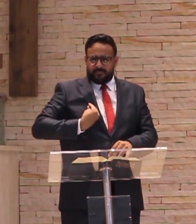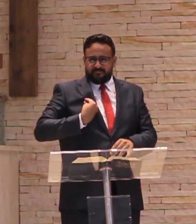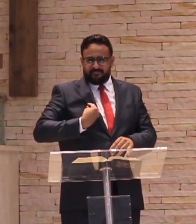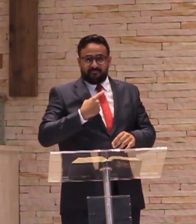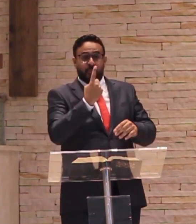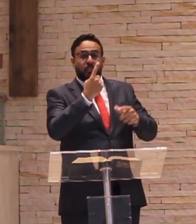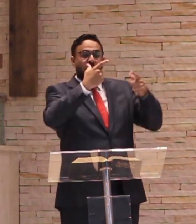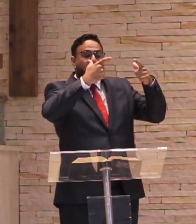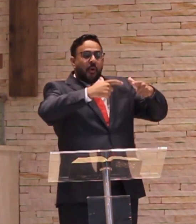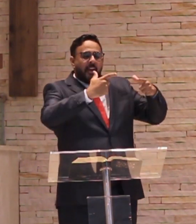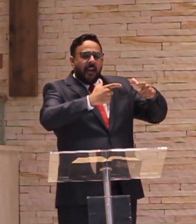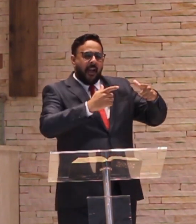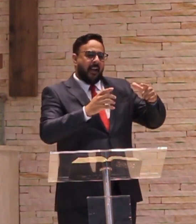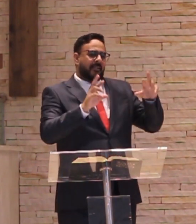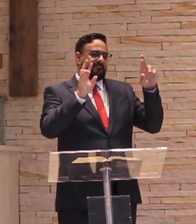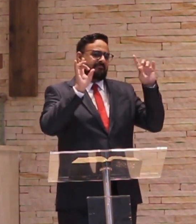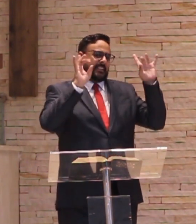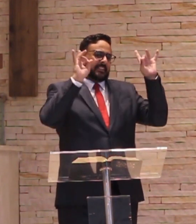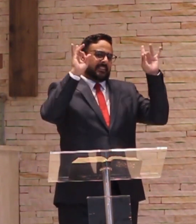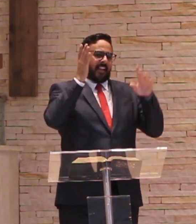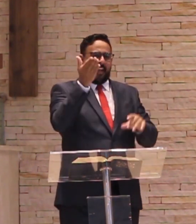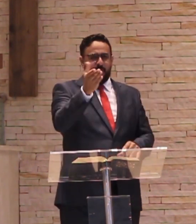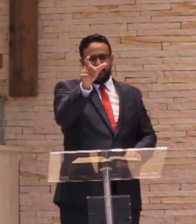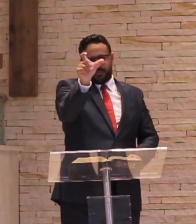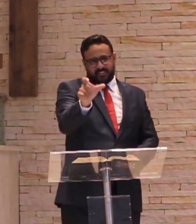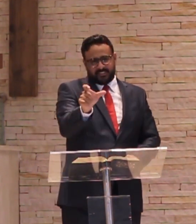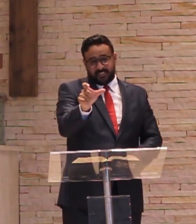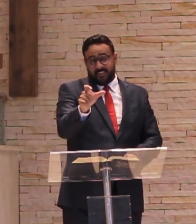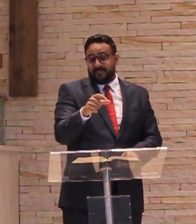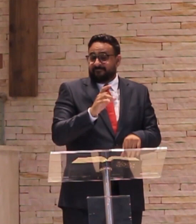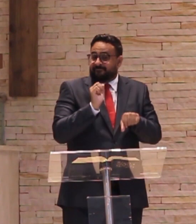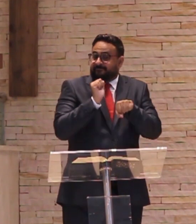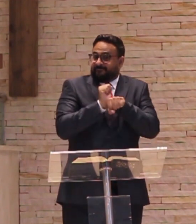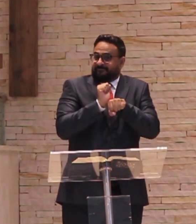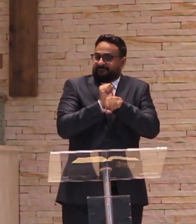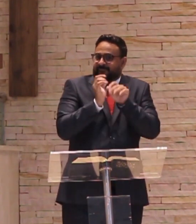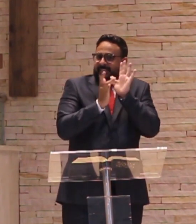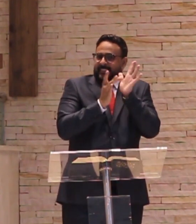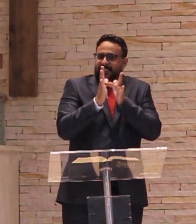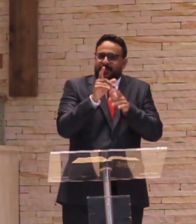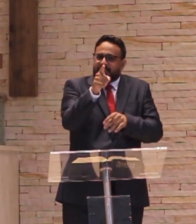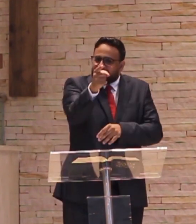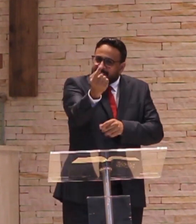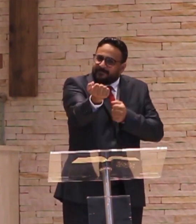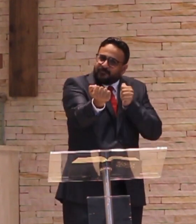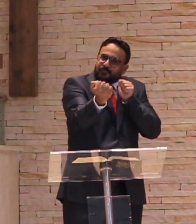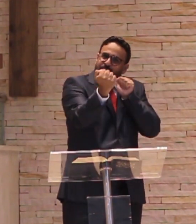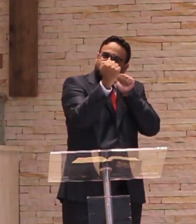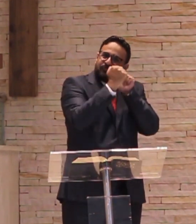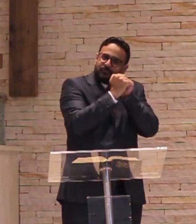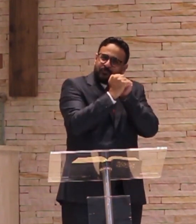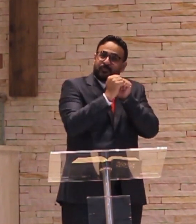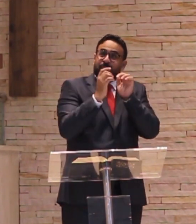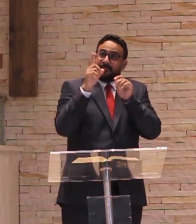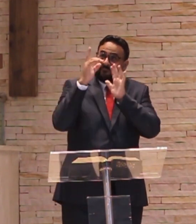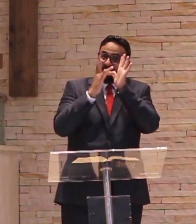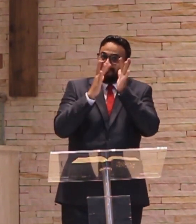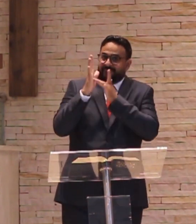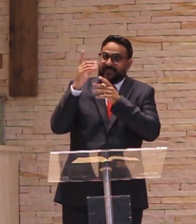estiver, estejais vós também. O céu é um lugar especial que Deus está preparando para você. Ele está esperando você tomar a